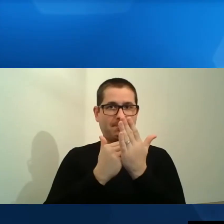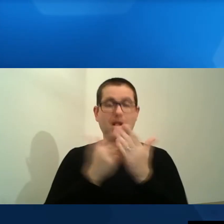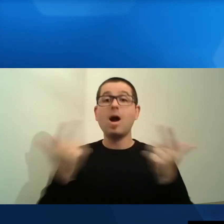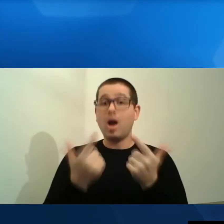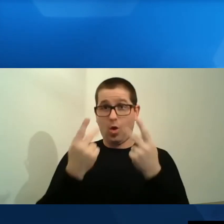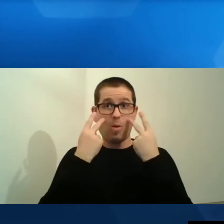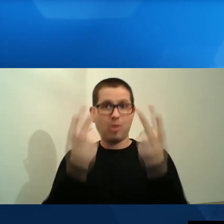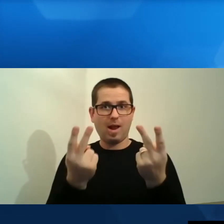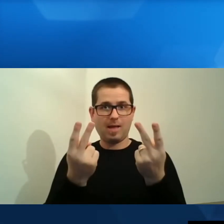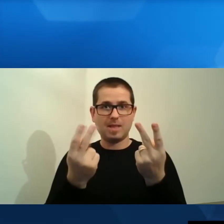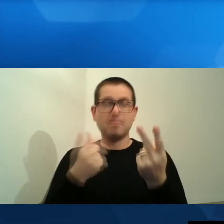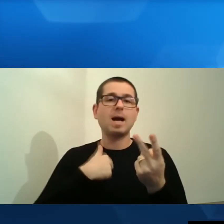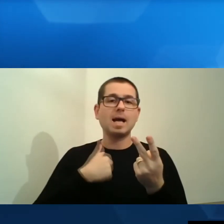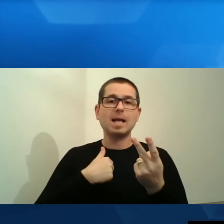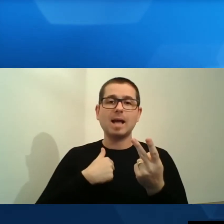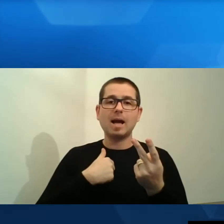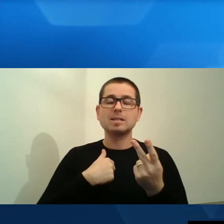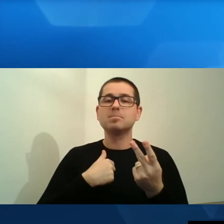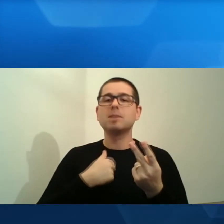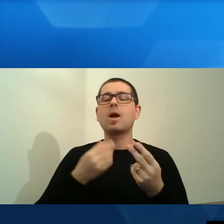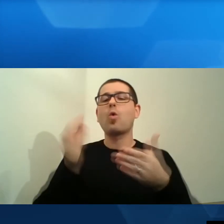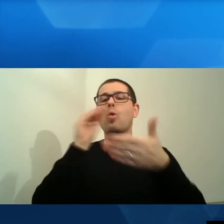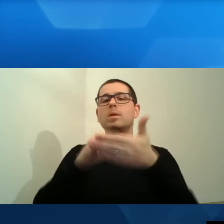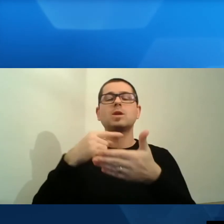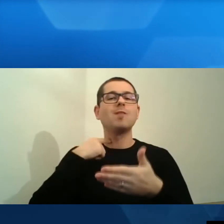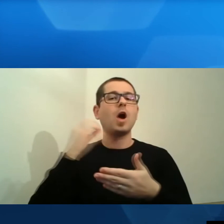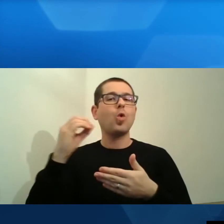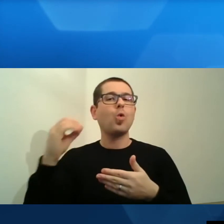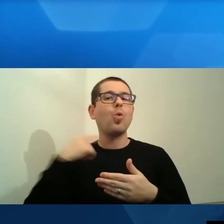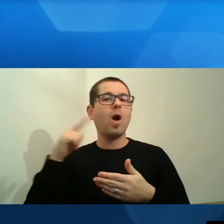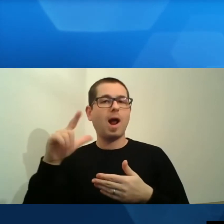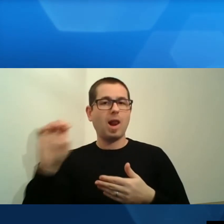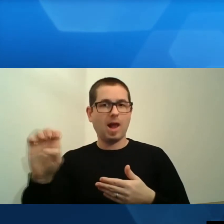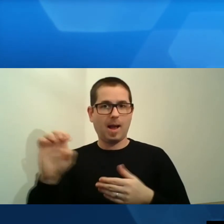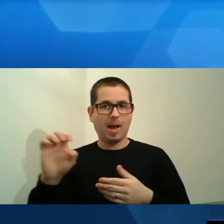pogledam, jaz načeloma bi kar pogooglal, samo malo.